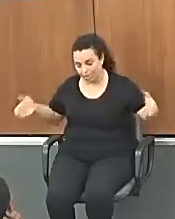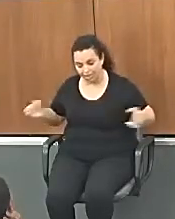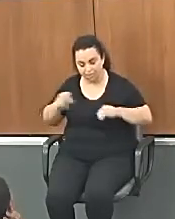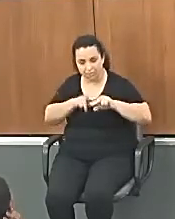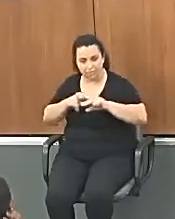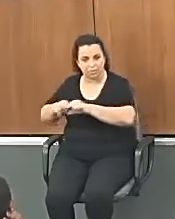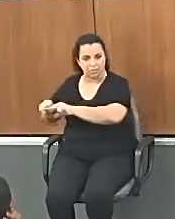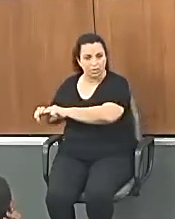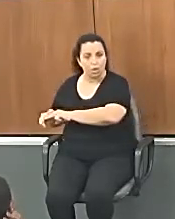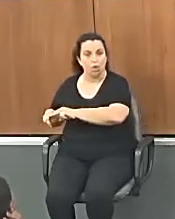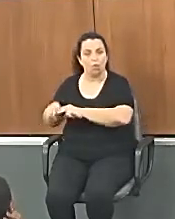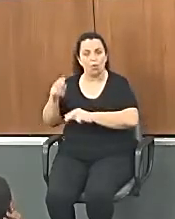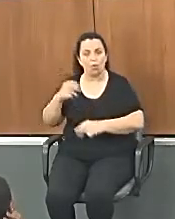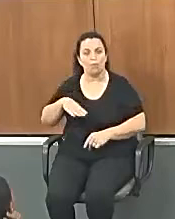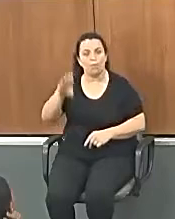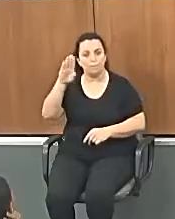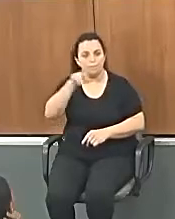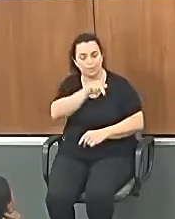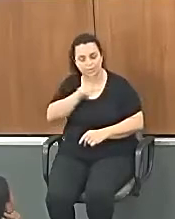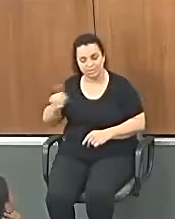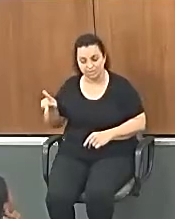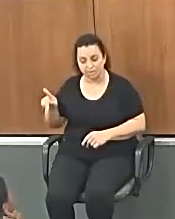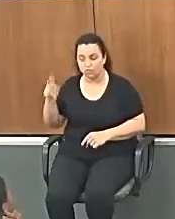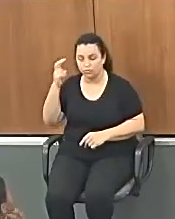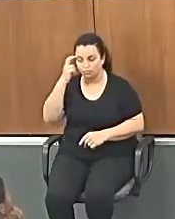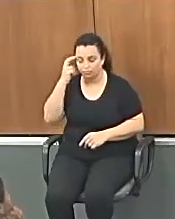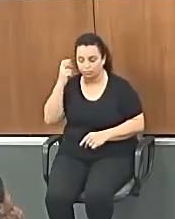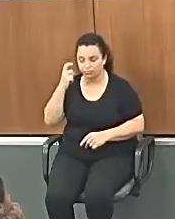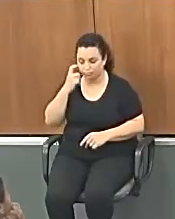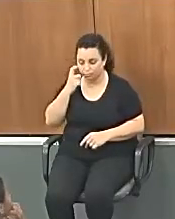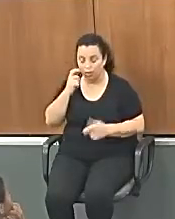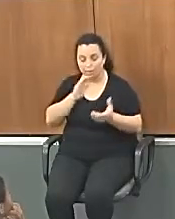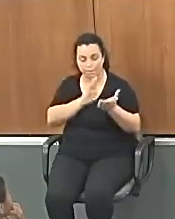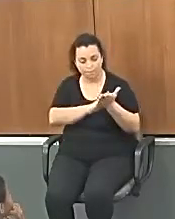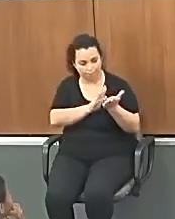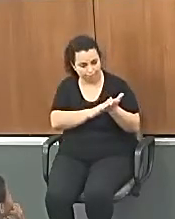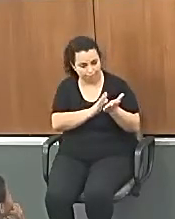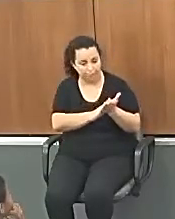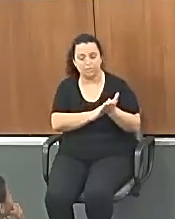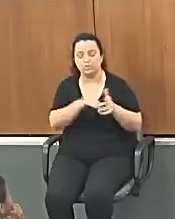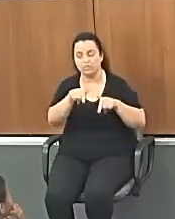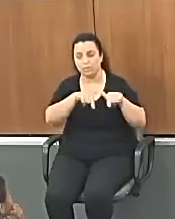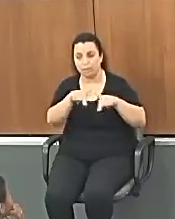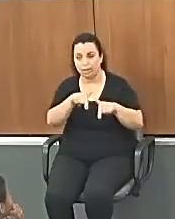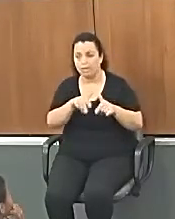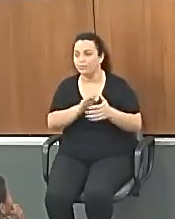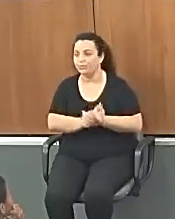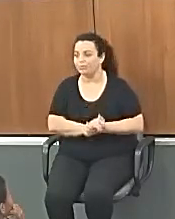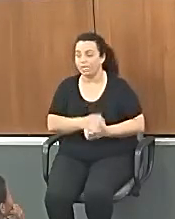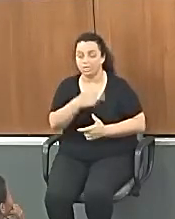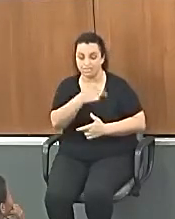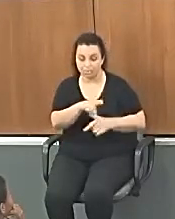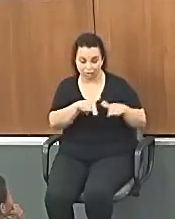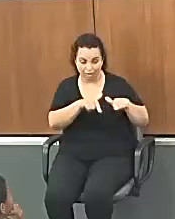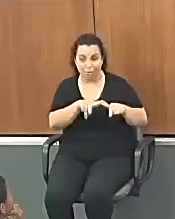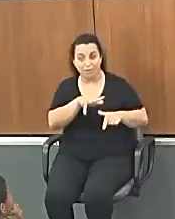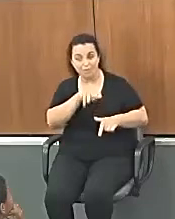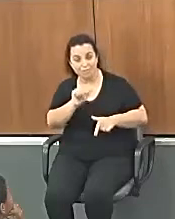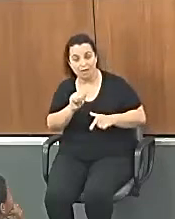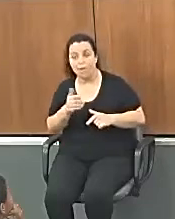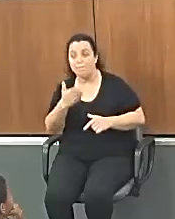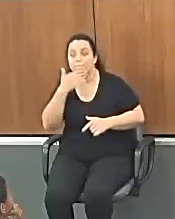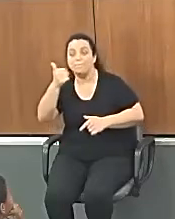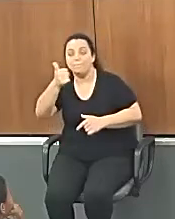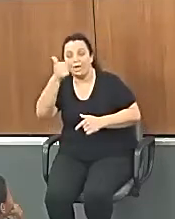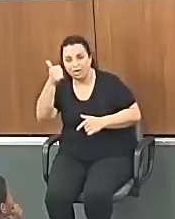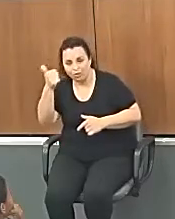deputado zé guilherme pelo trabalho e realmente chegou para somar é deputado e esse seu